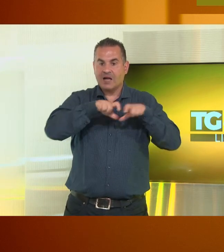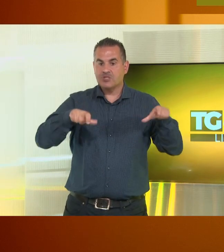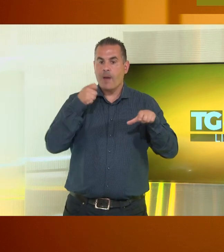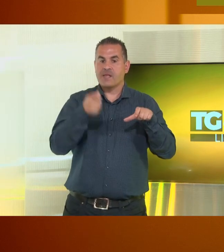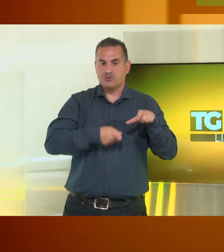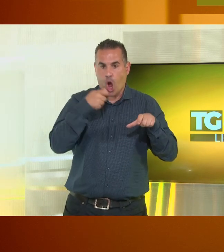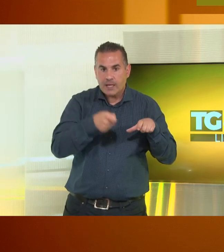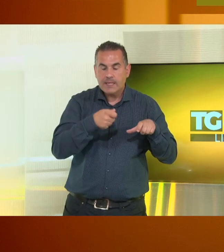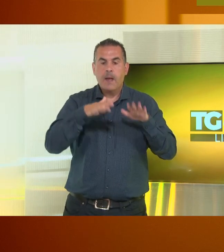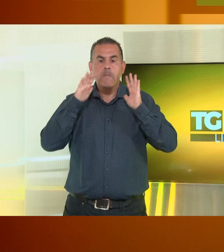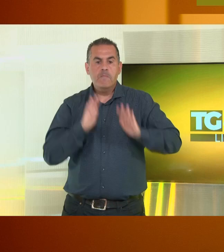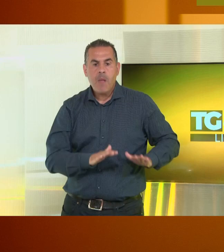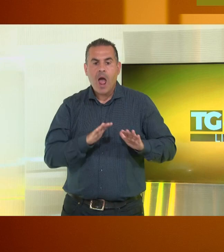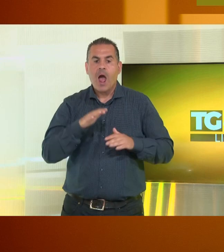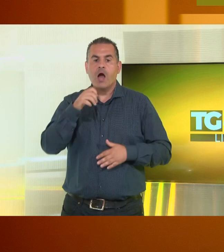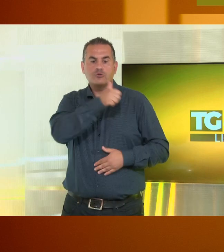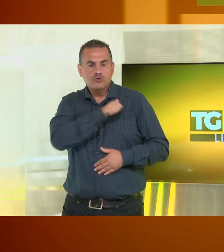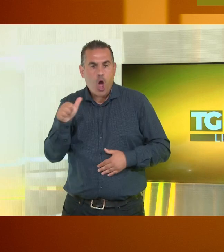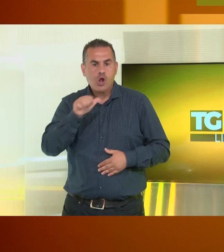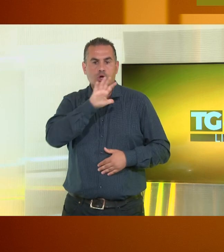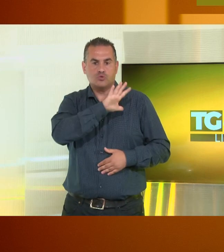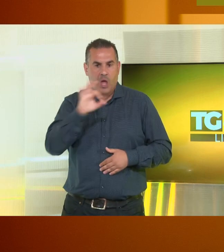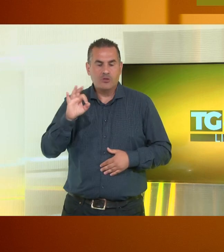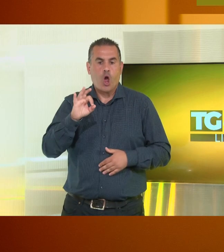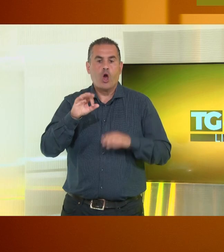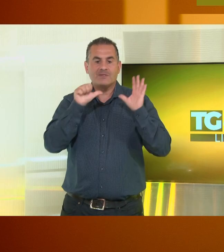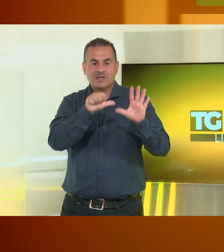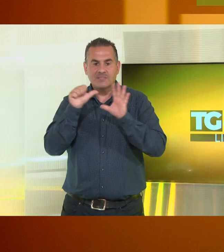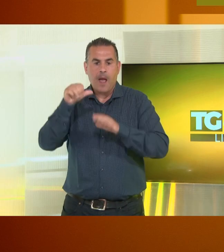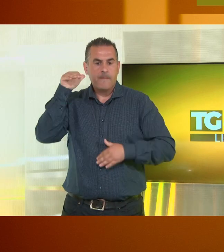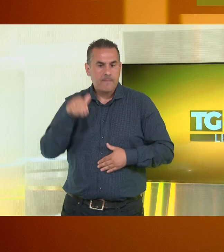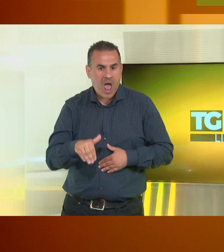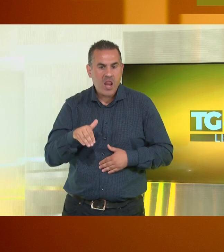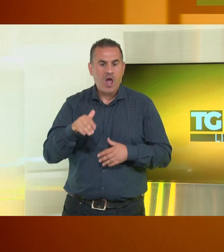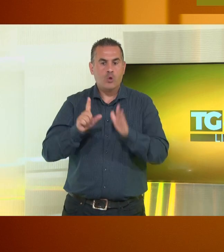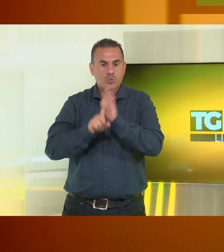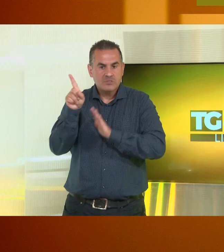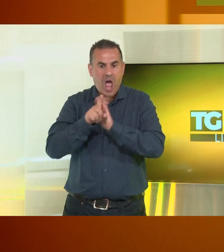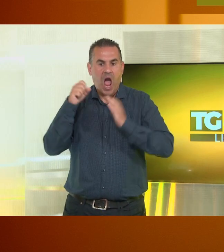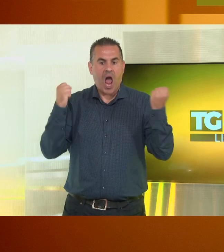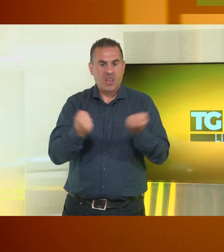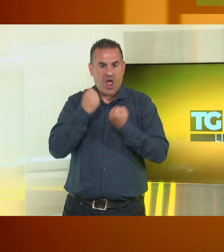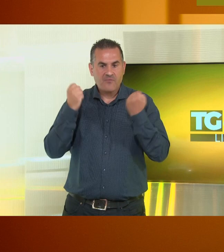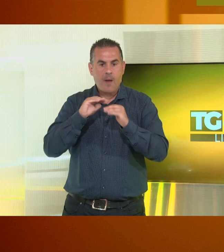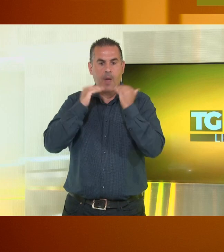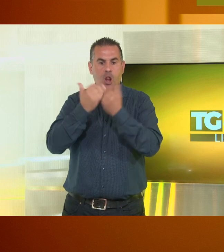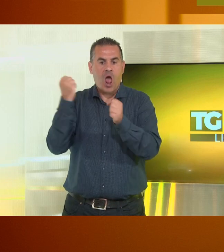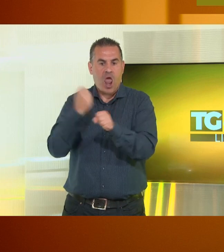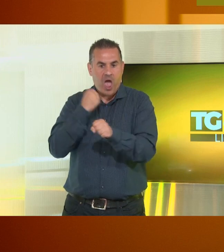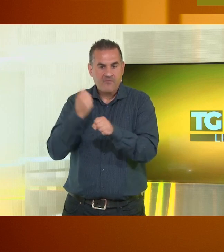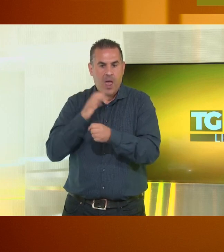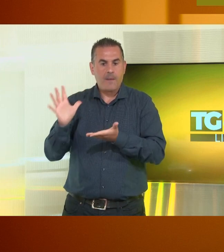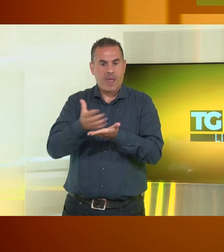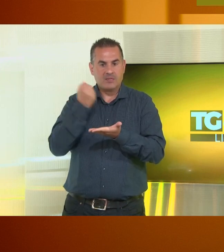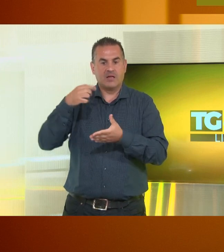lavoro percependo uno stipendio, una differenza di 83.000 unità che ha portato il saldo pensionati occupati nella nostra regione al quintultimo posto a